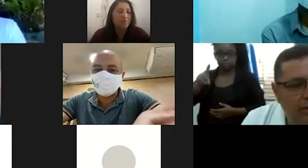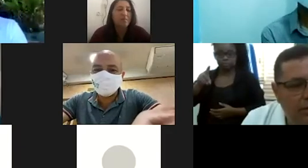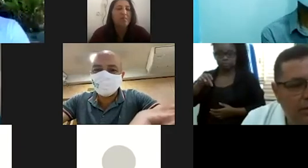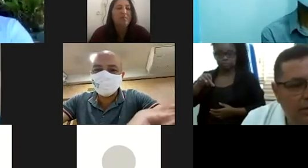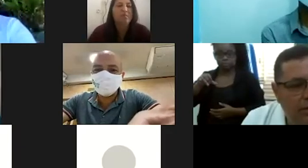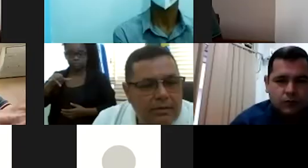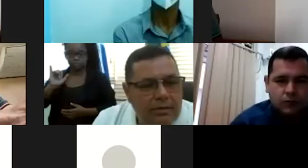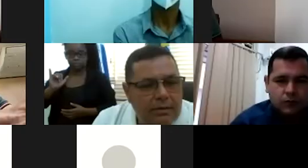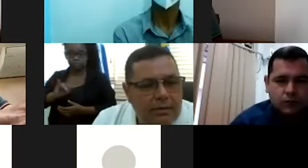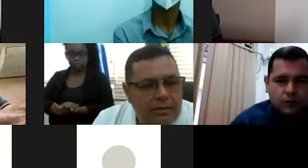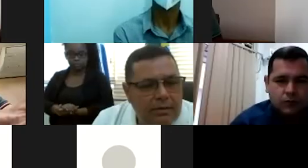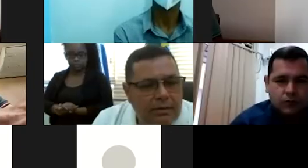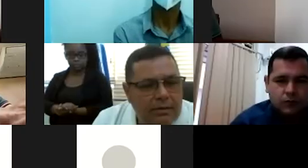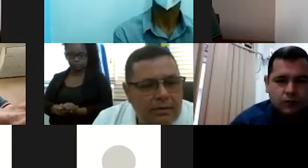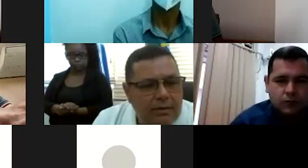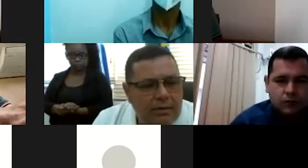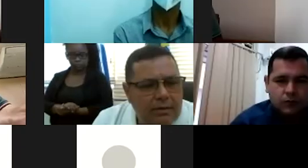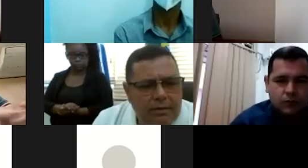vereador.